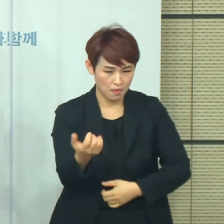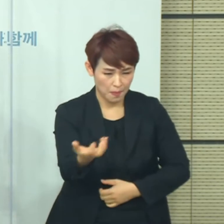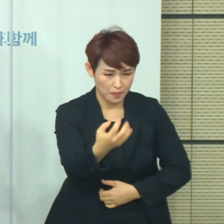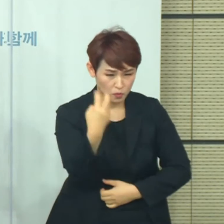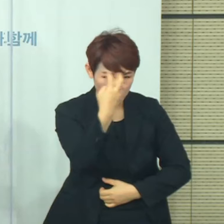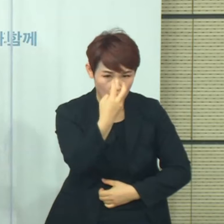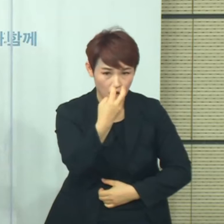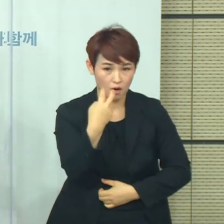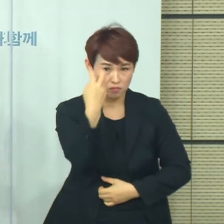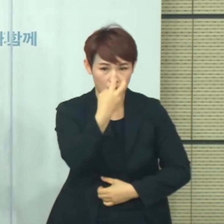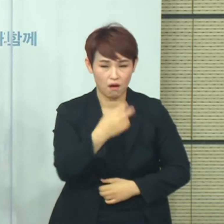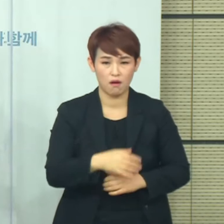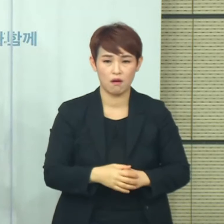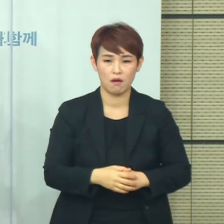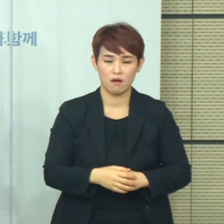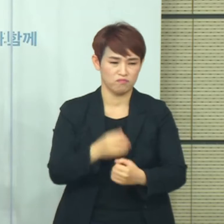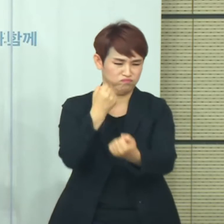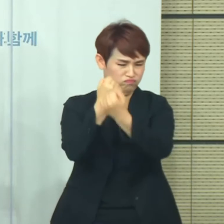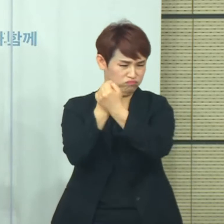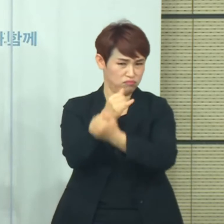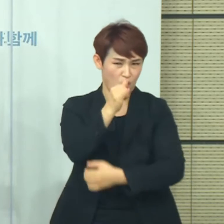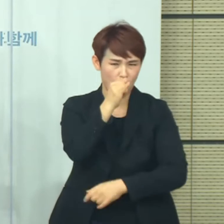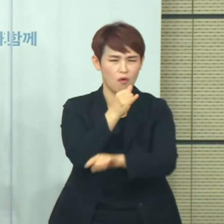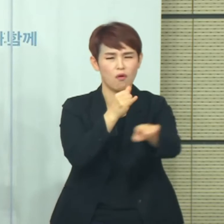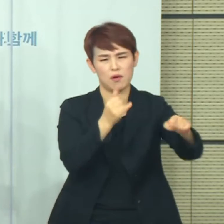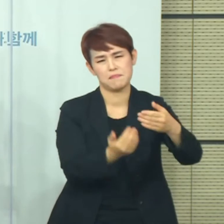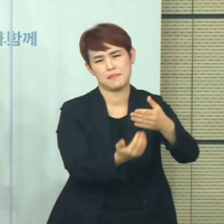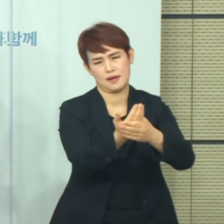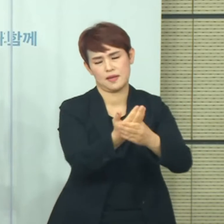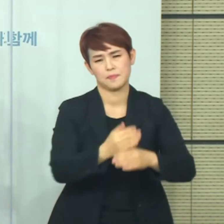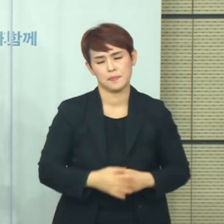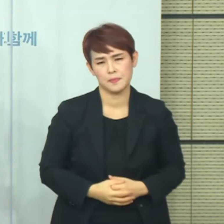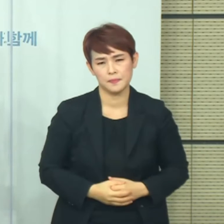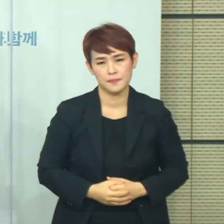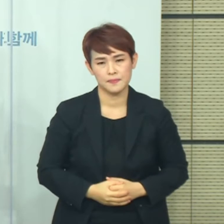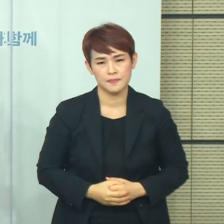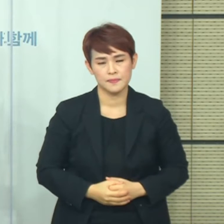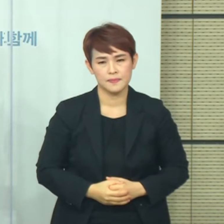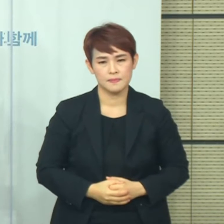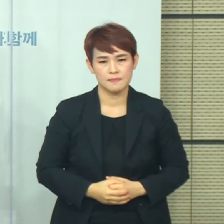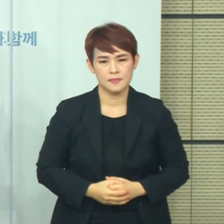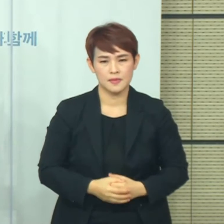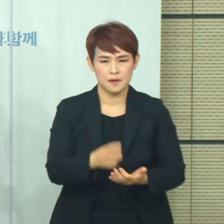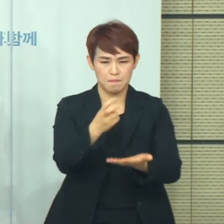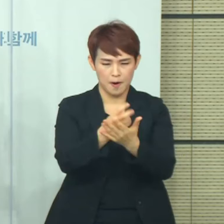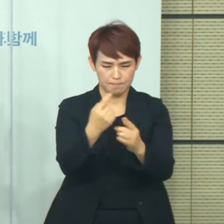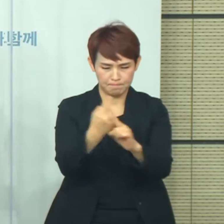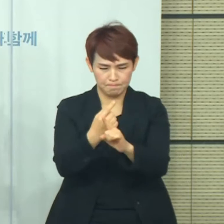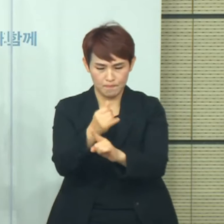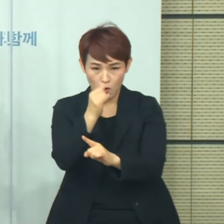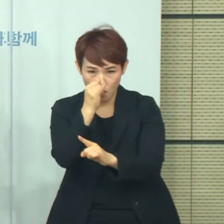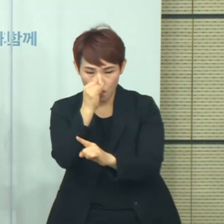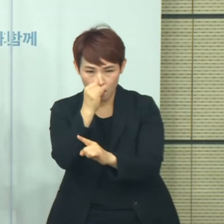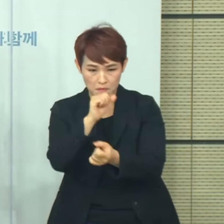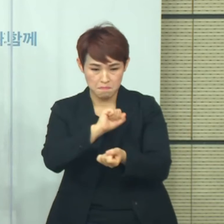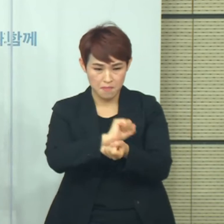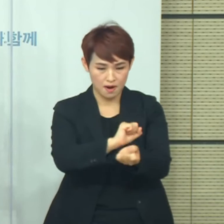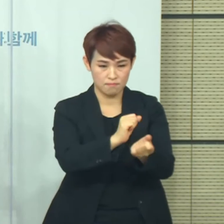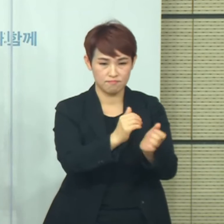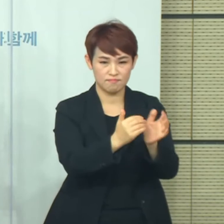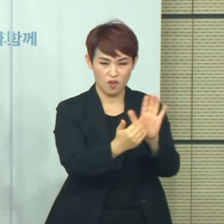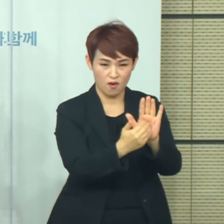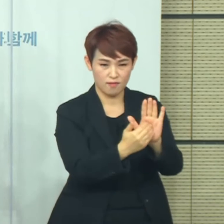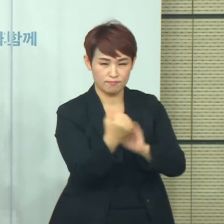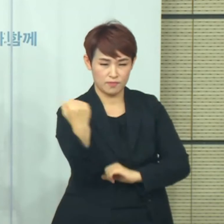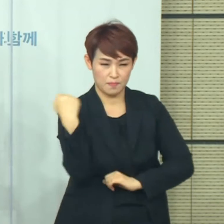비협조적인 사례도 발생하고 있습니다. 이에 정부는 법령 개정 등을 통해 방역 지침 위반 시설에